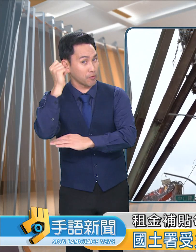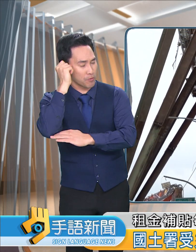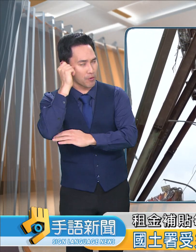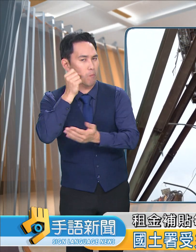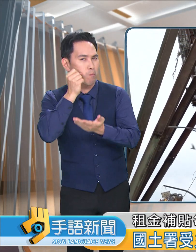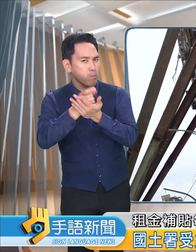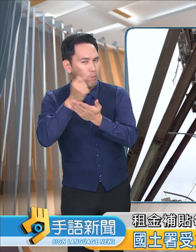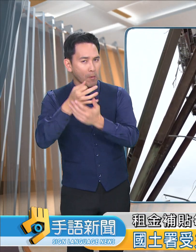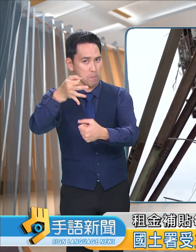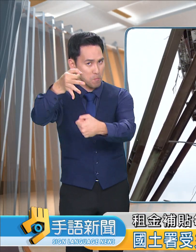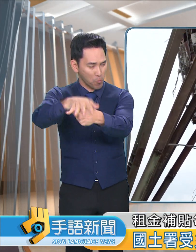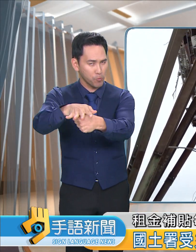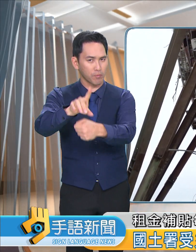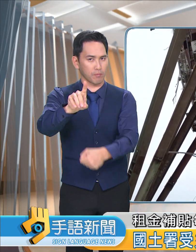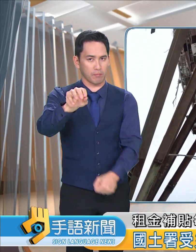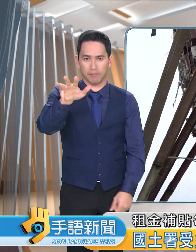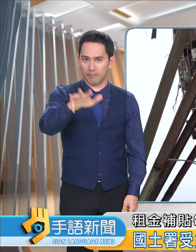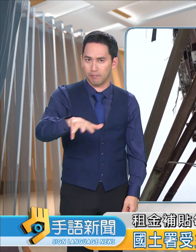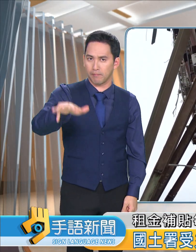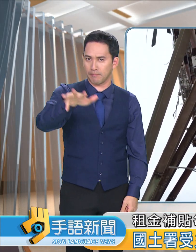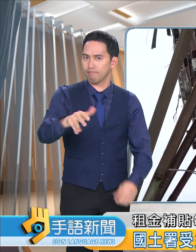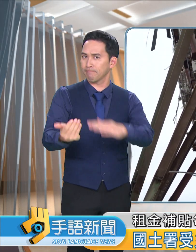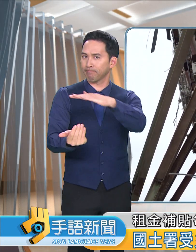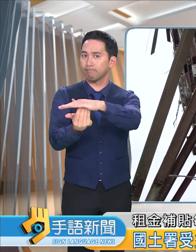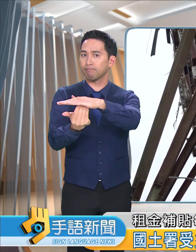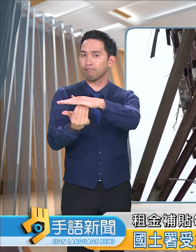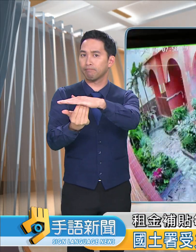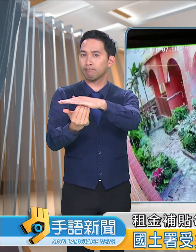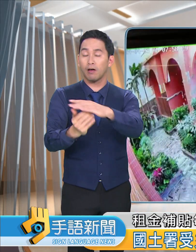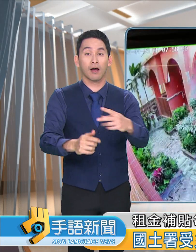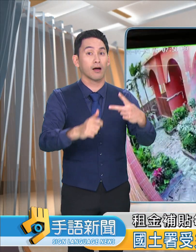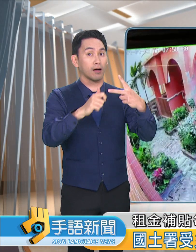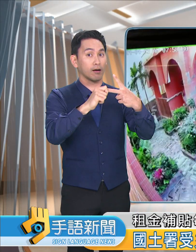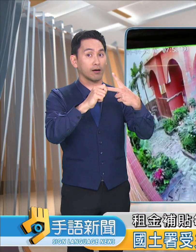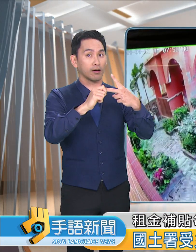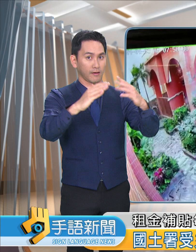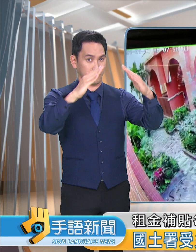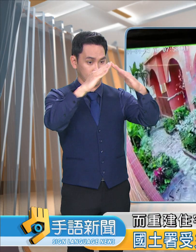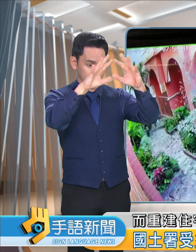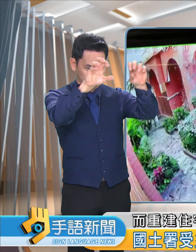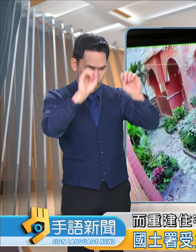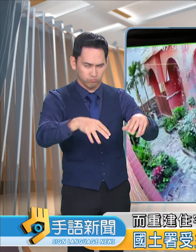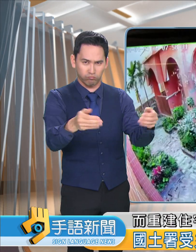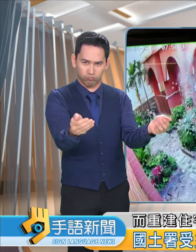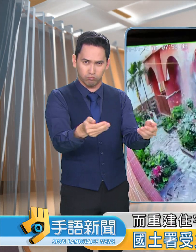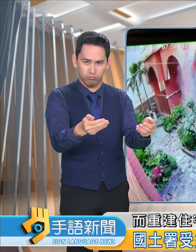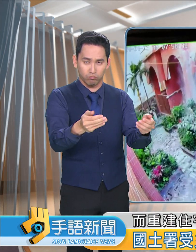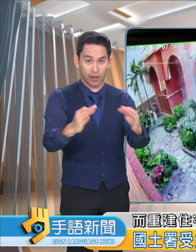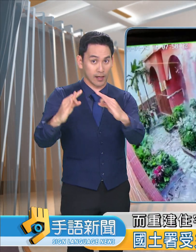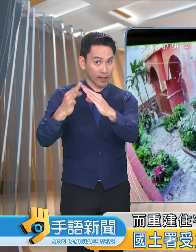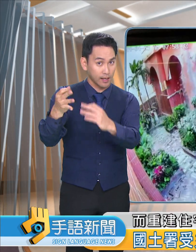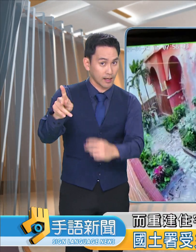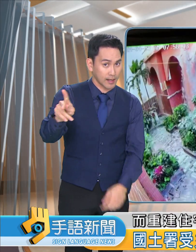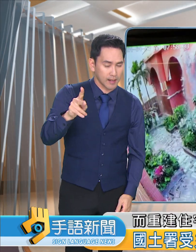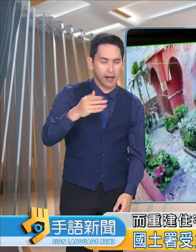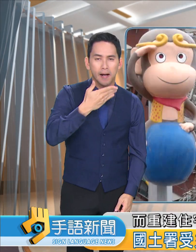每月最高1.8万元，而重建住宅贷款利息补贴提高